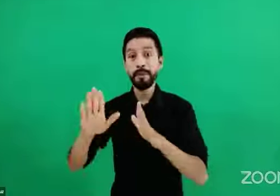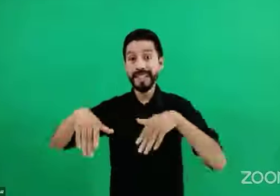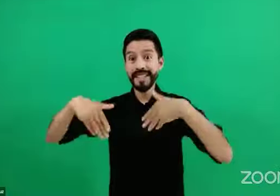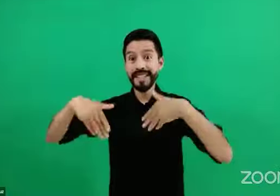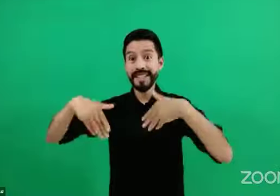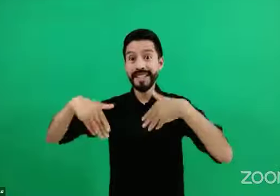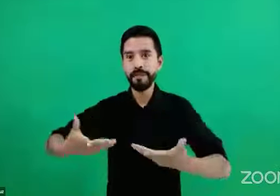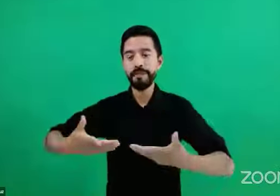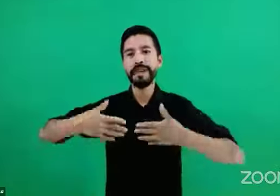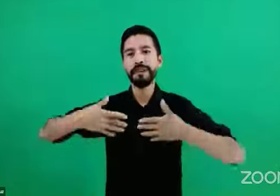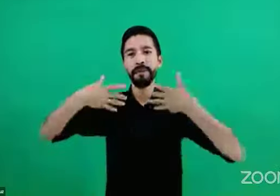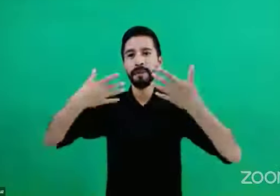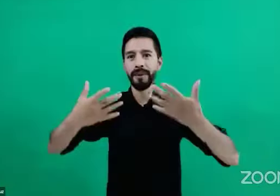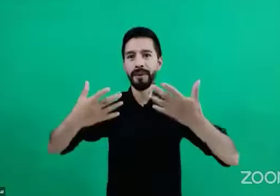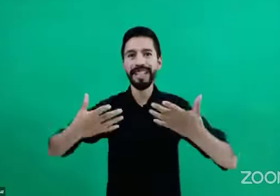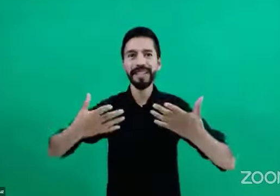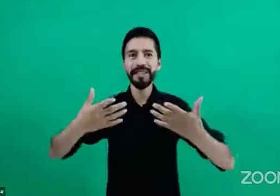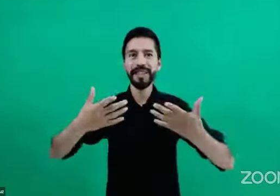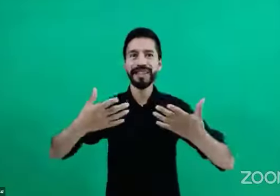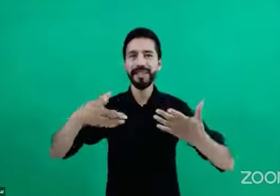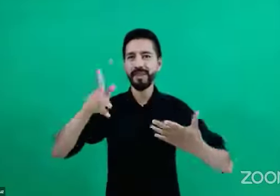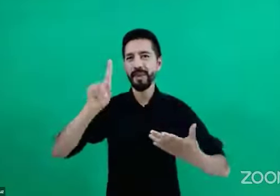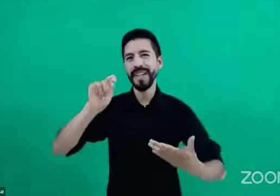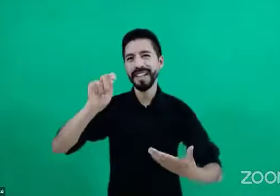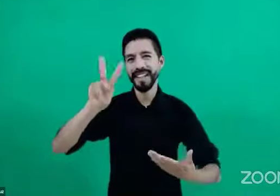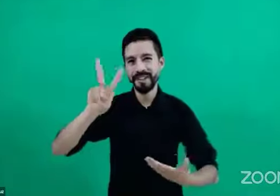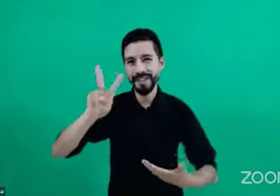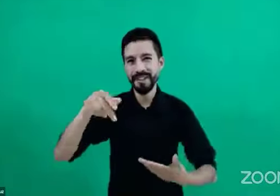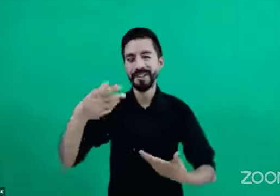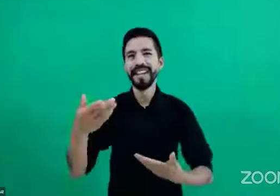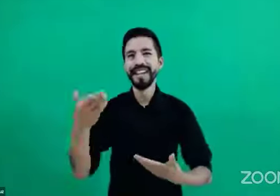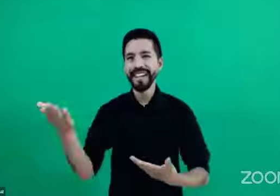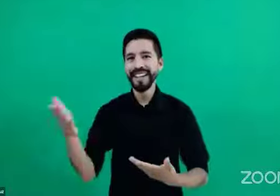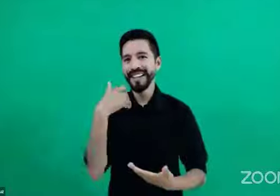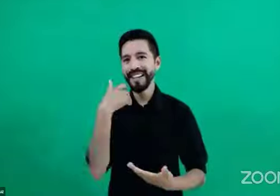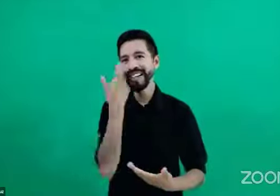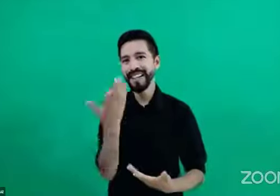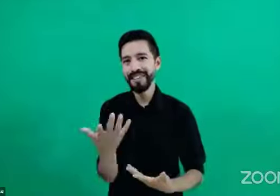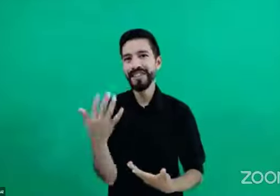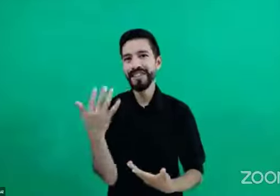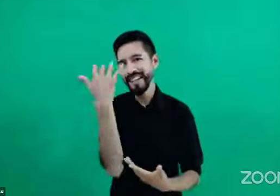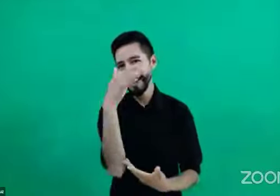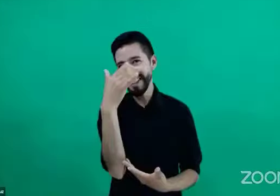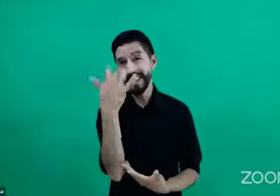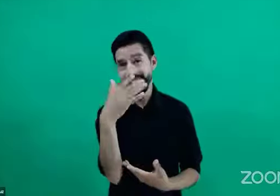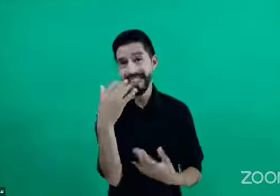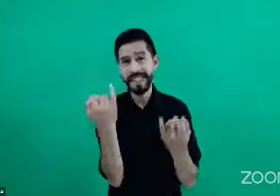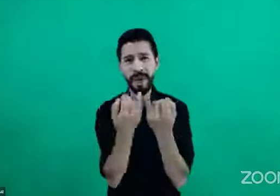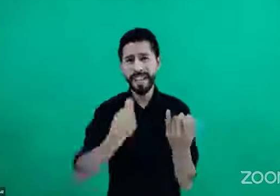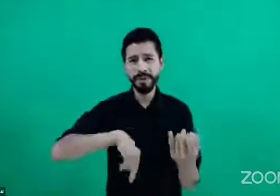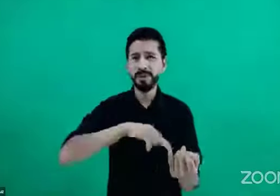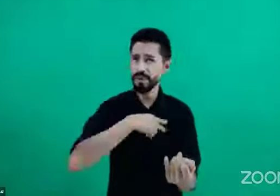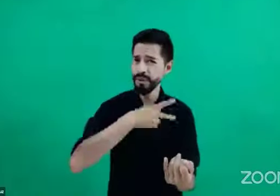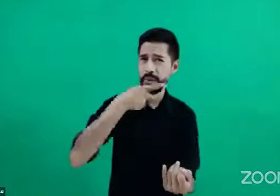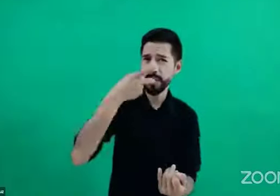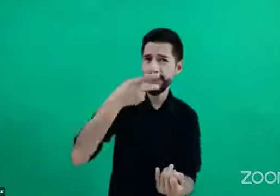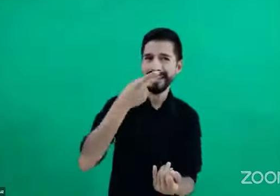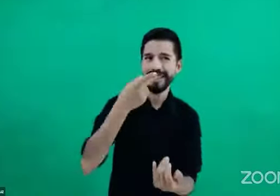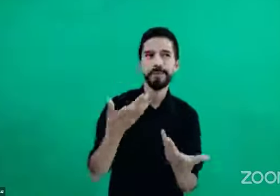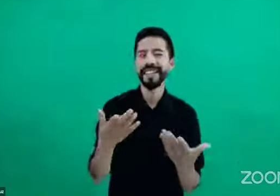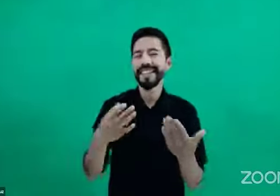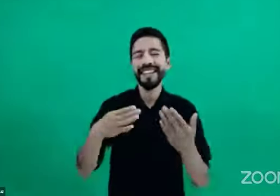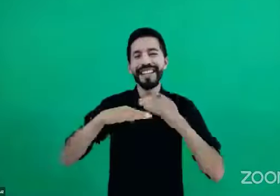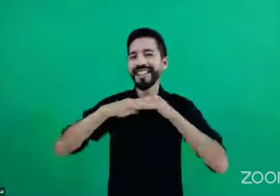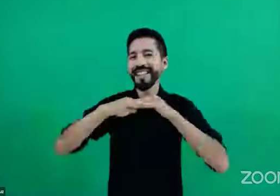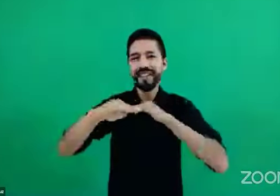pero pues exteriormente, por ejemplo, el hecho de tan solo en la televisión, el que ellos quieran entretenerse igual que nosotros como